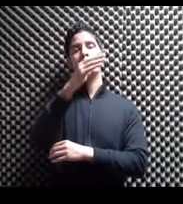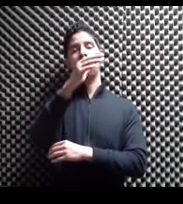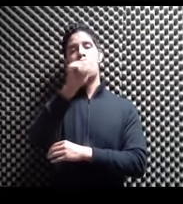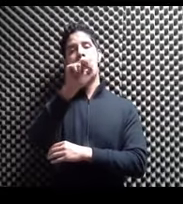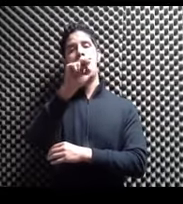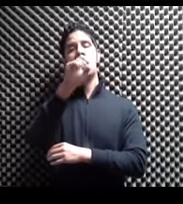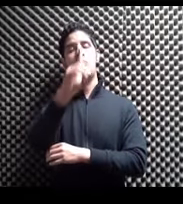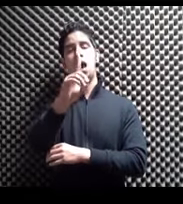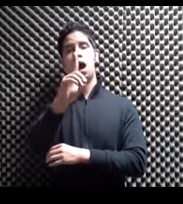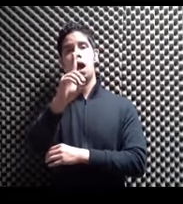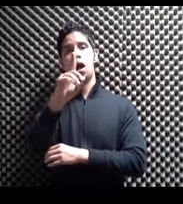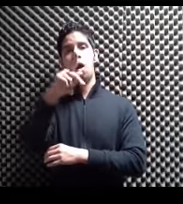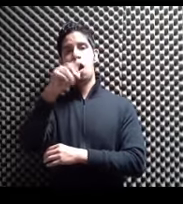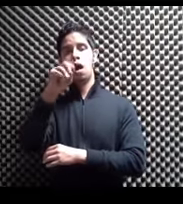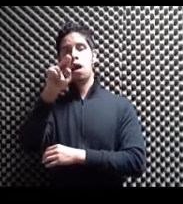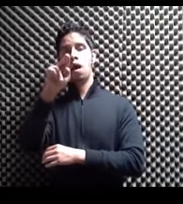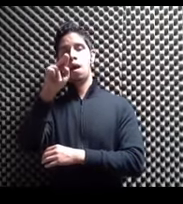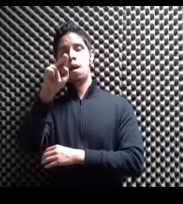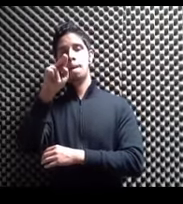Horse and Ponies. Ajá.